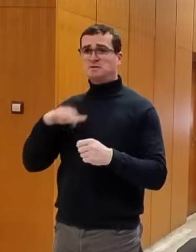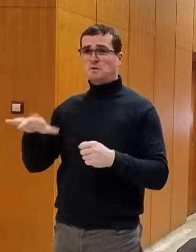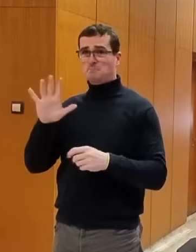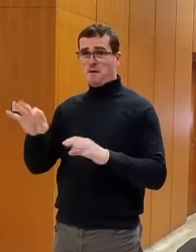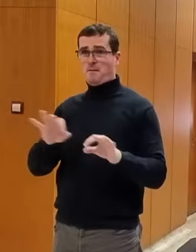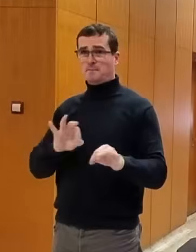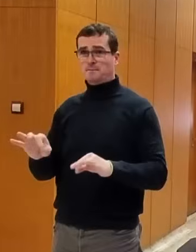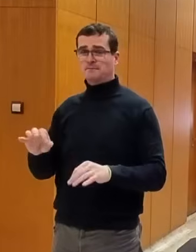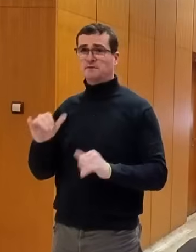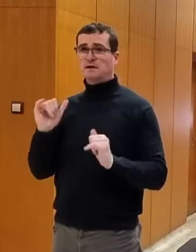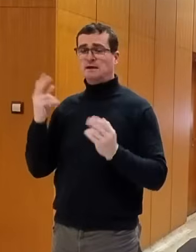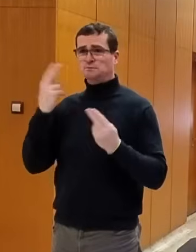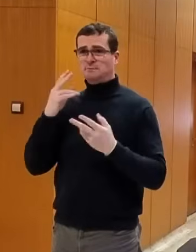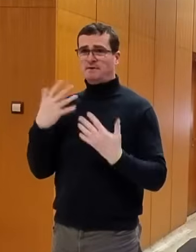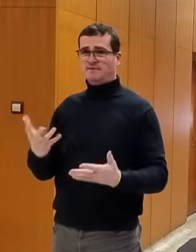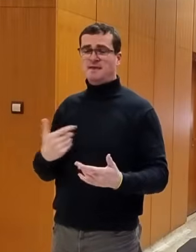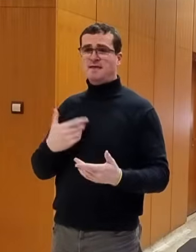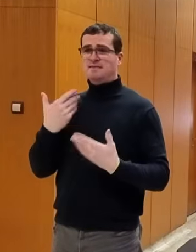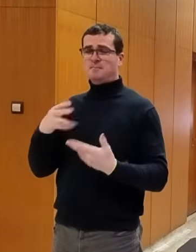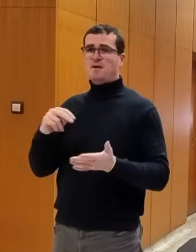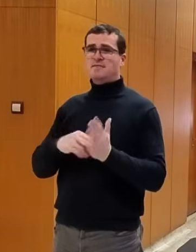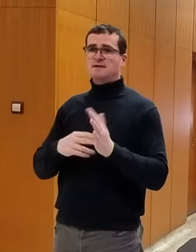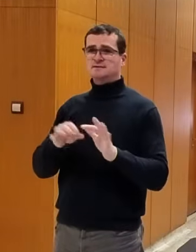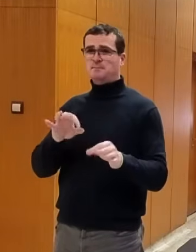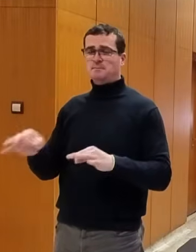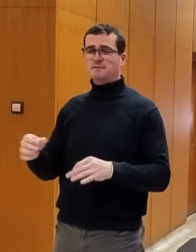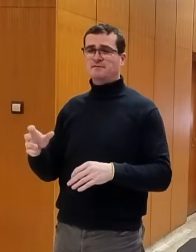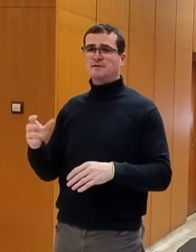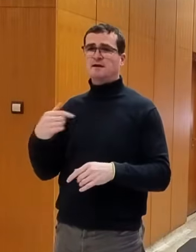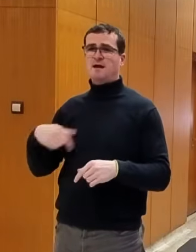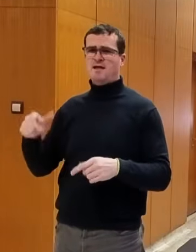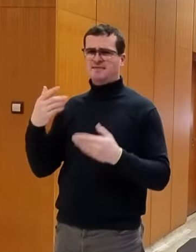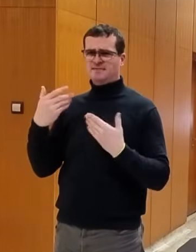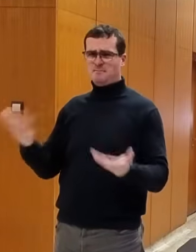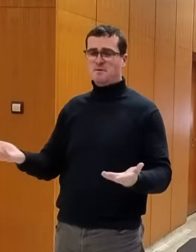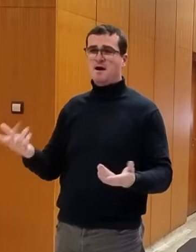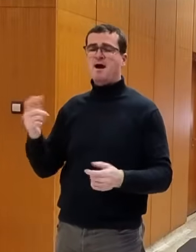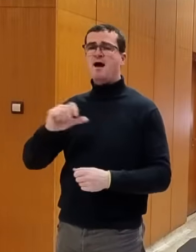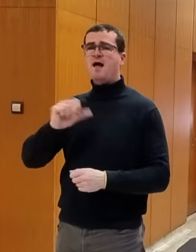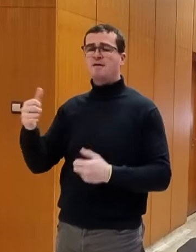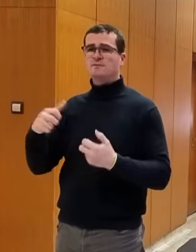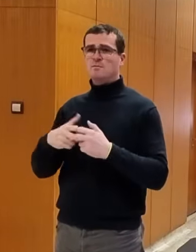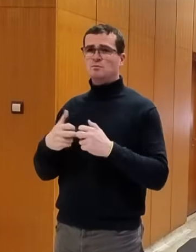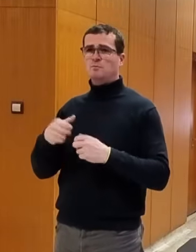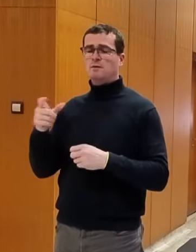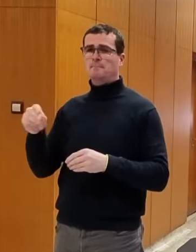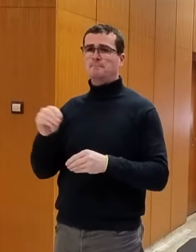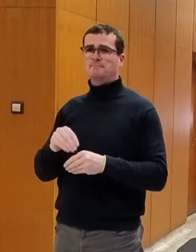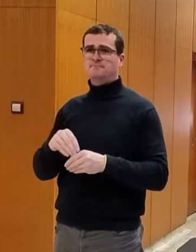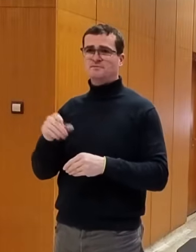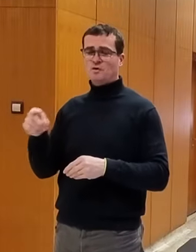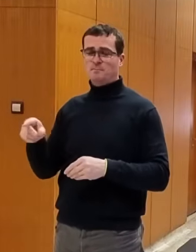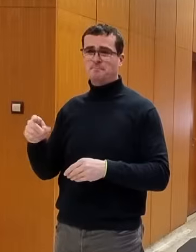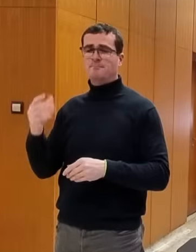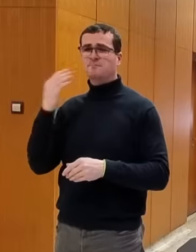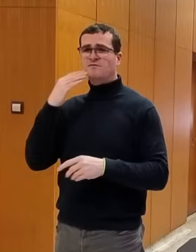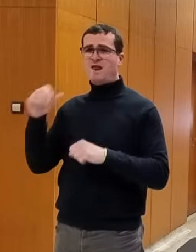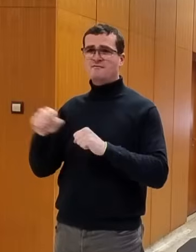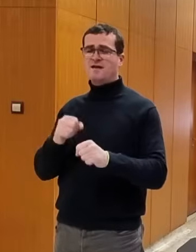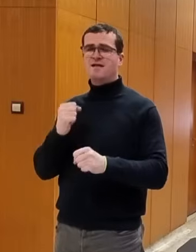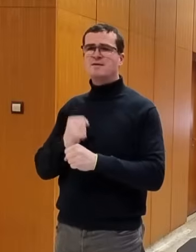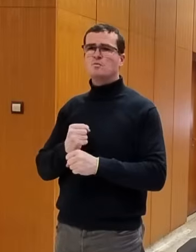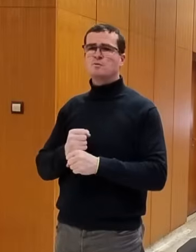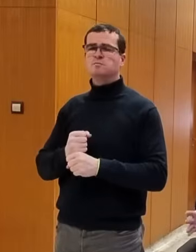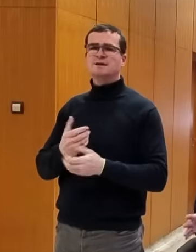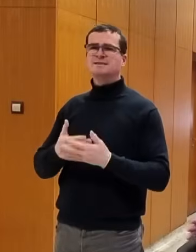No samozrejme, že nie, tak ako na to nie je technicky pripravený ani stles. Ten hlavný problém, pán redaktor, spočíva v tom, že bývalá vláda